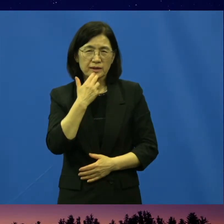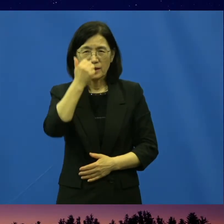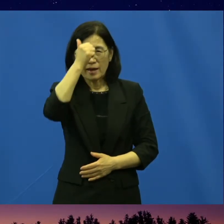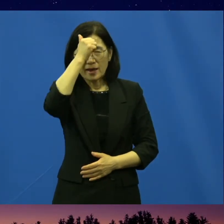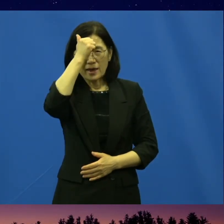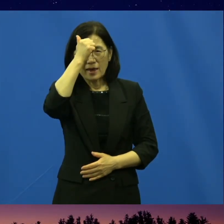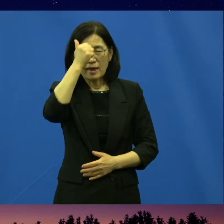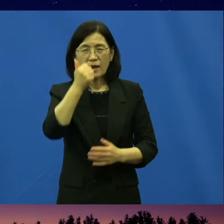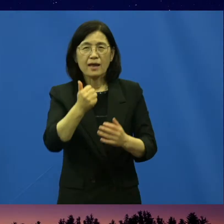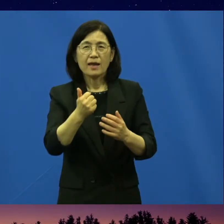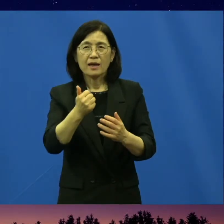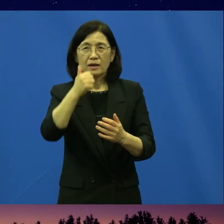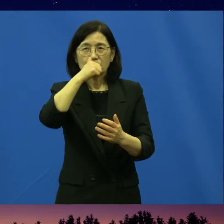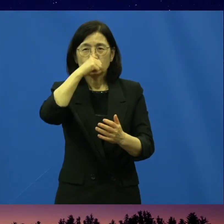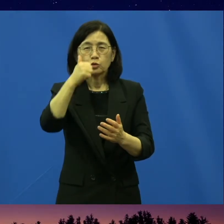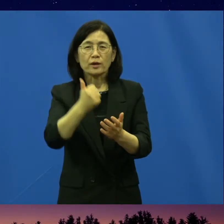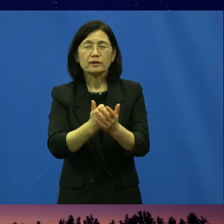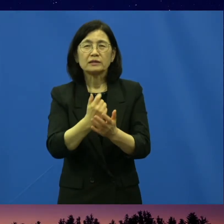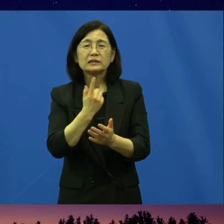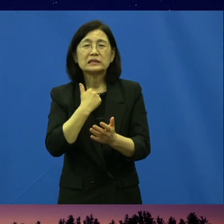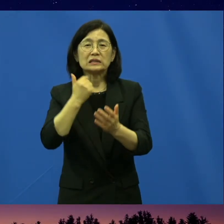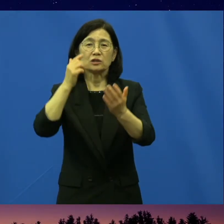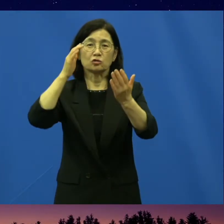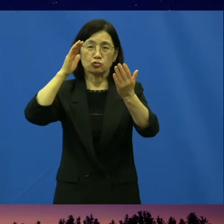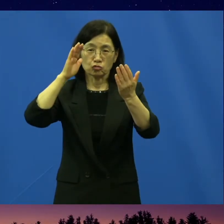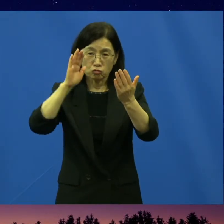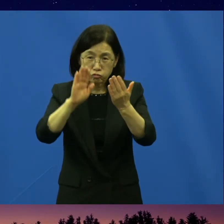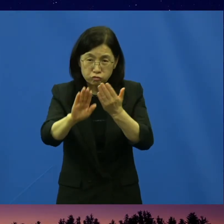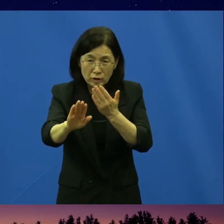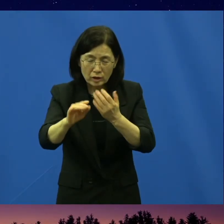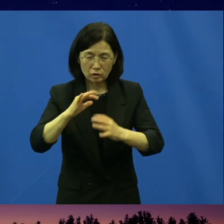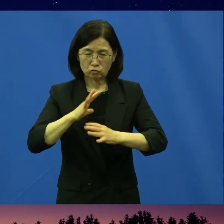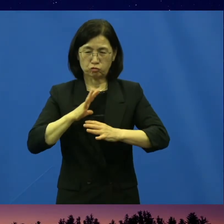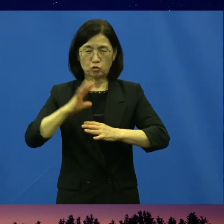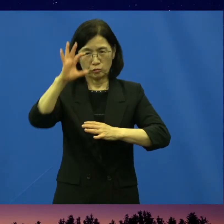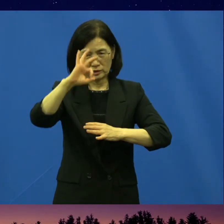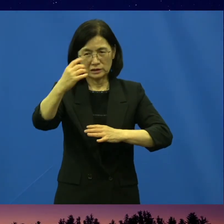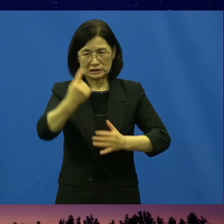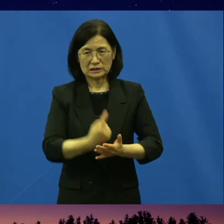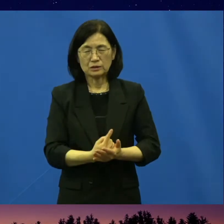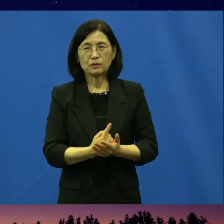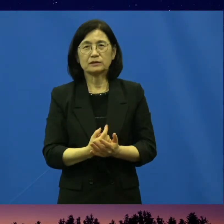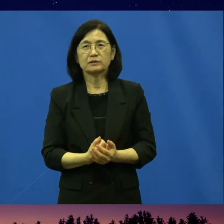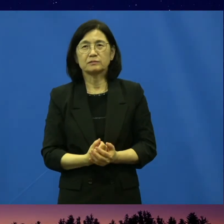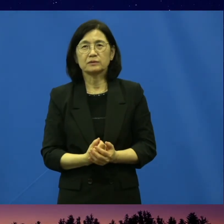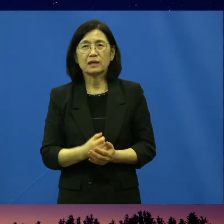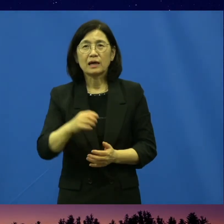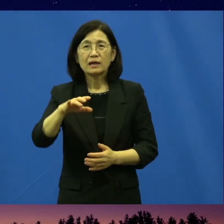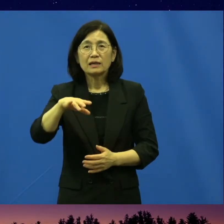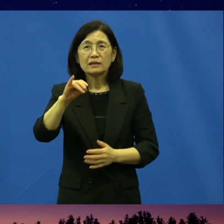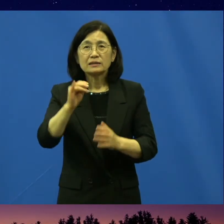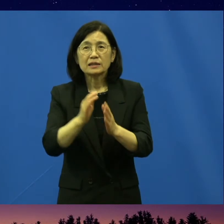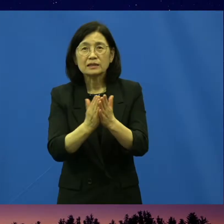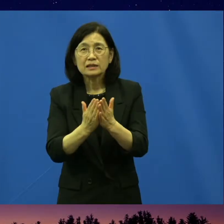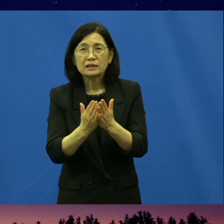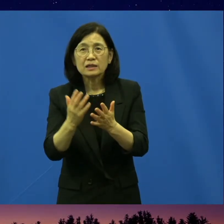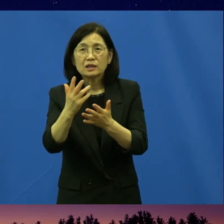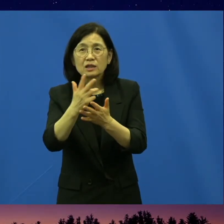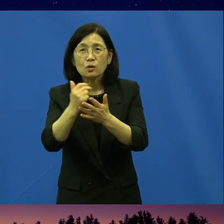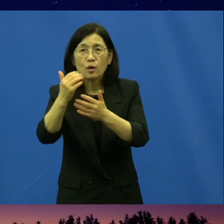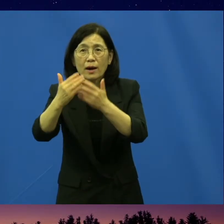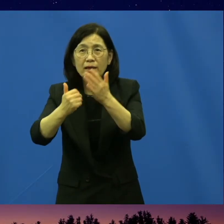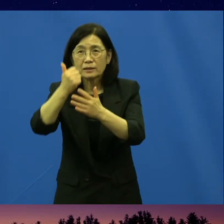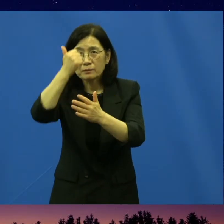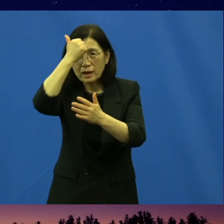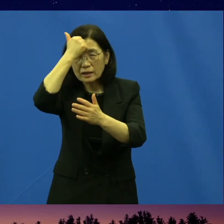없었어요. 근데 죄를 짓는 순간 두려움이 찾아옵니다. 자, 창세기 3장 9절로 10절 보면 여호와 하나님이 아담을